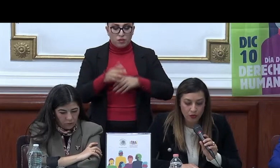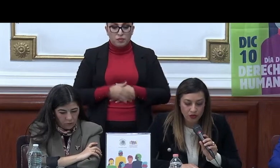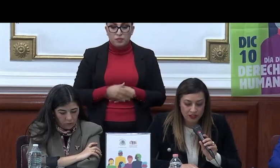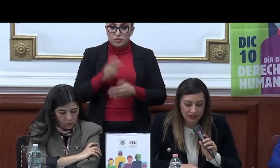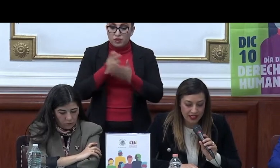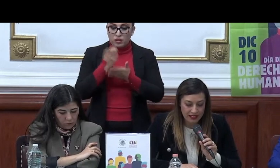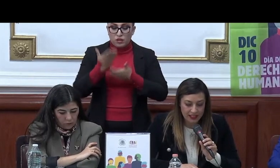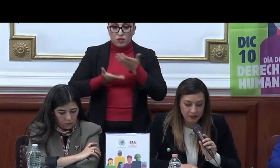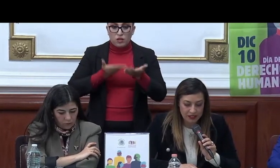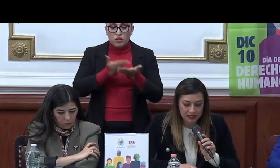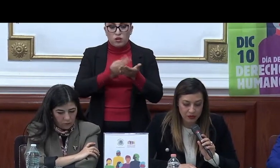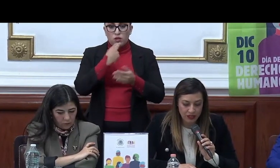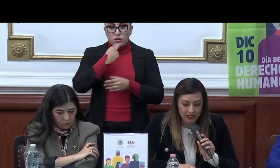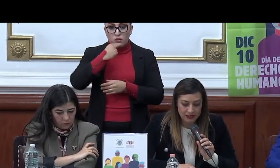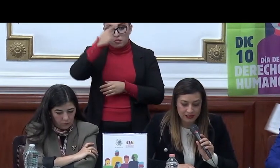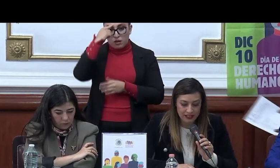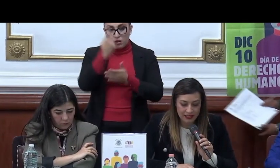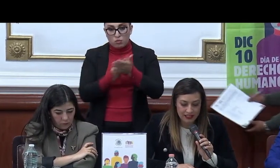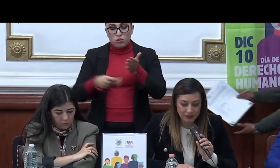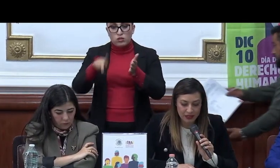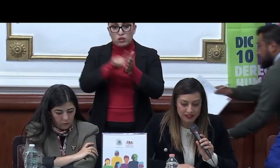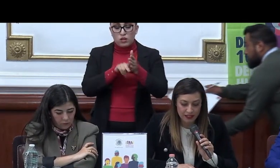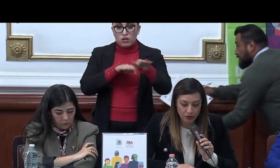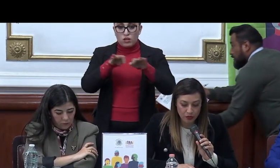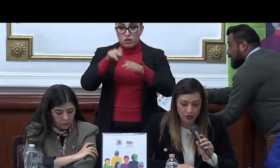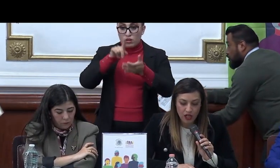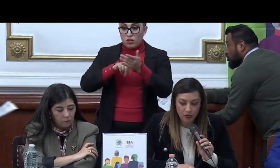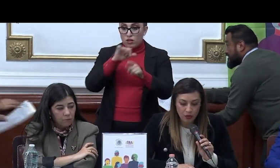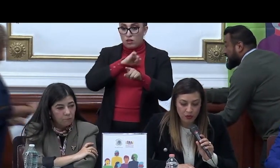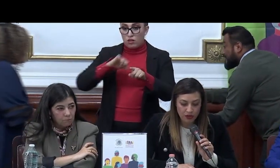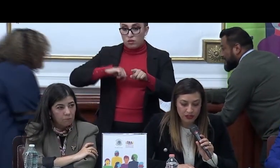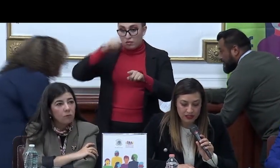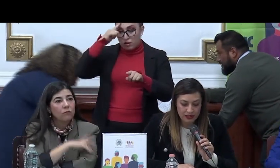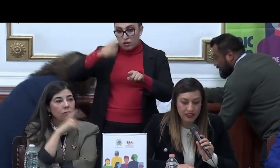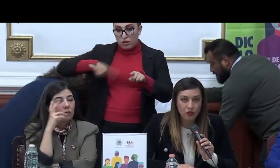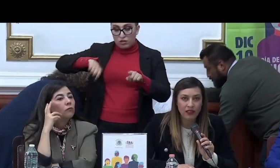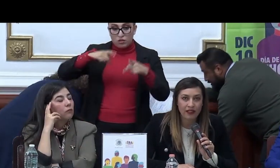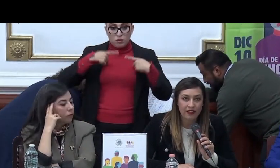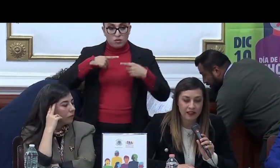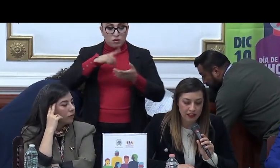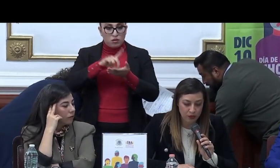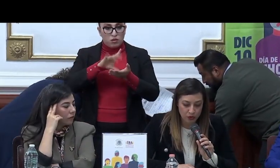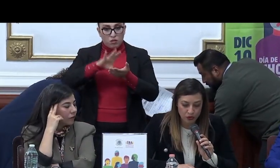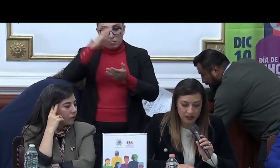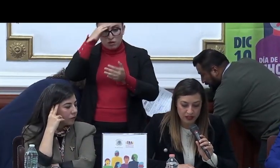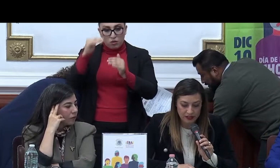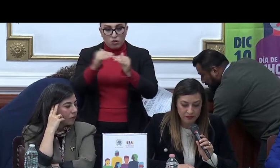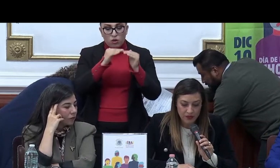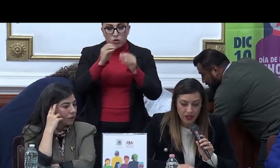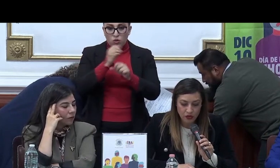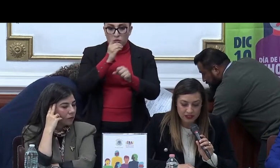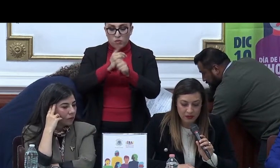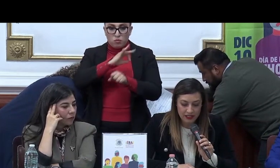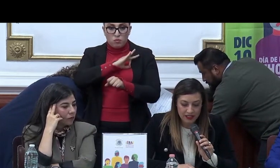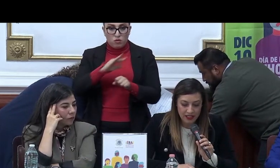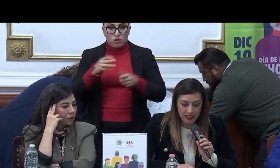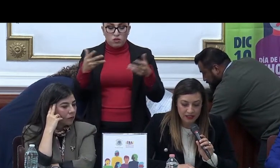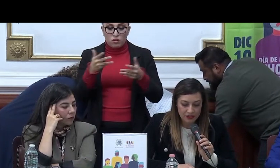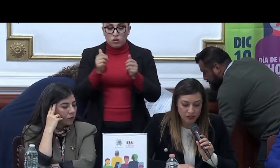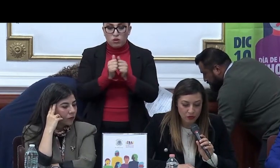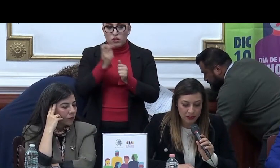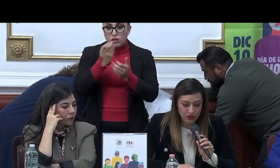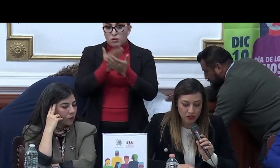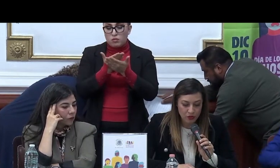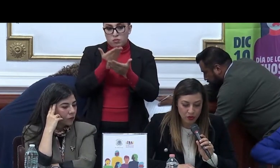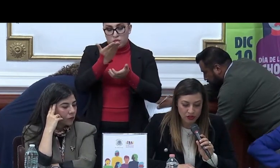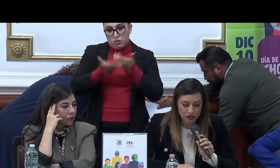un porcentaje de las plazas laborales en las alcaldías para este grupo, promoviendo así igualdad de oportunidades. Con esta medida, además